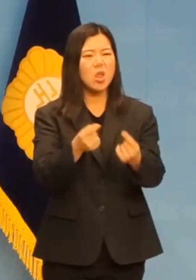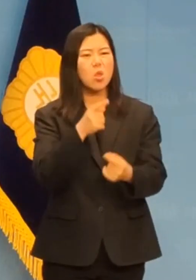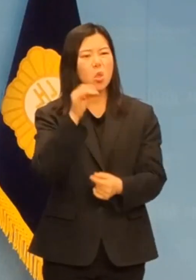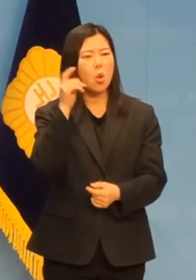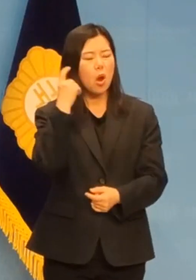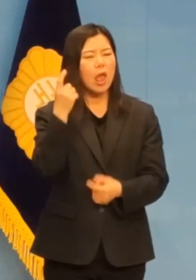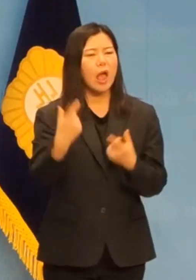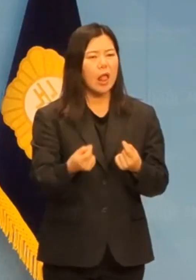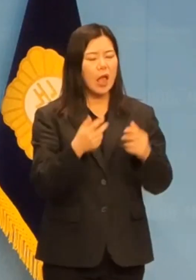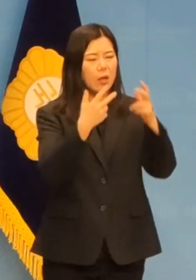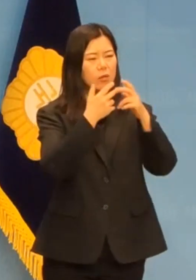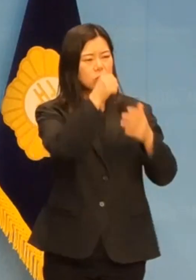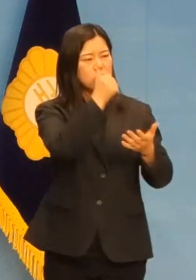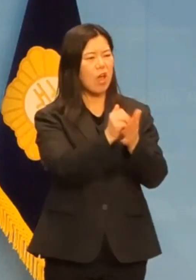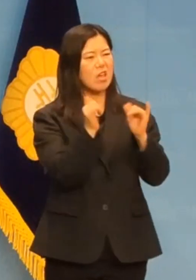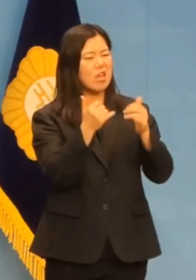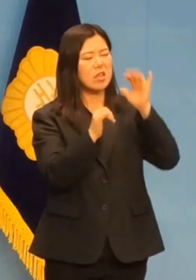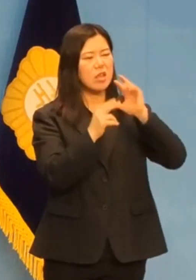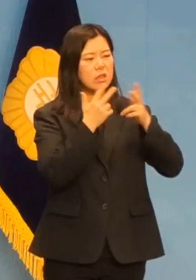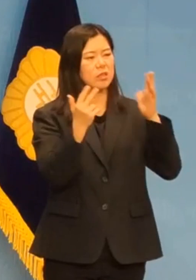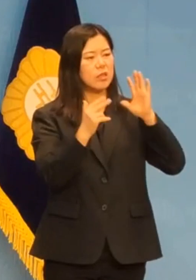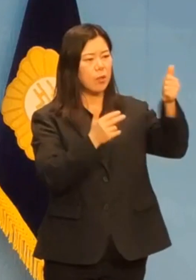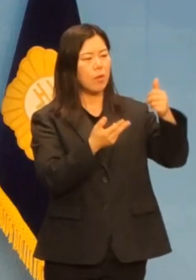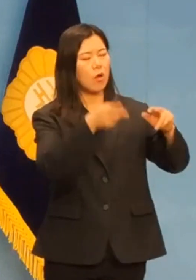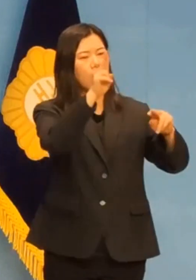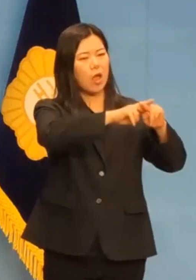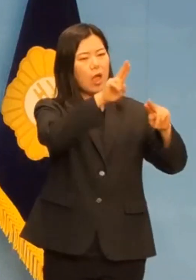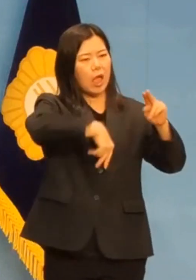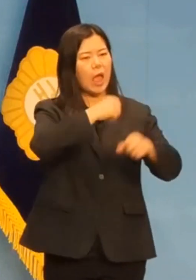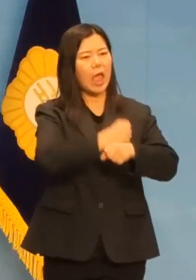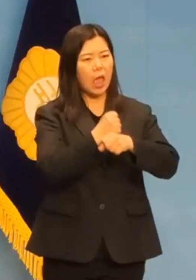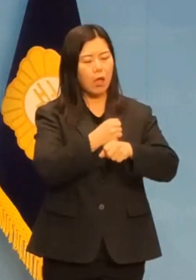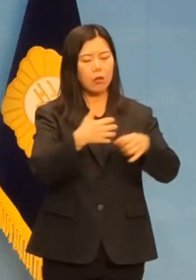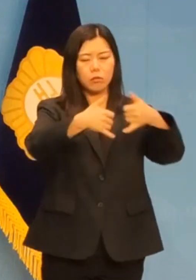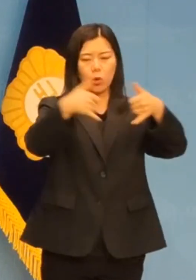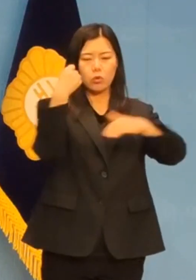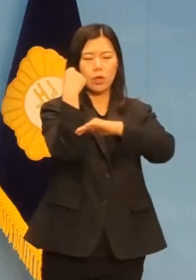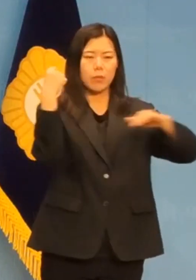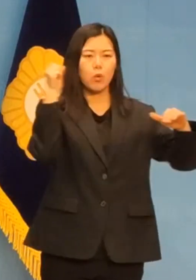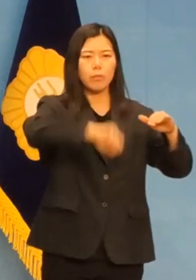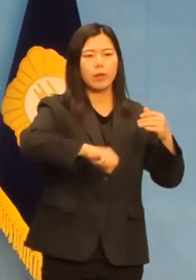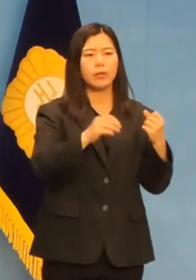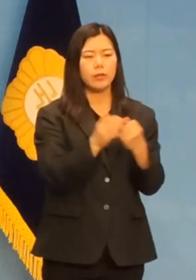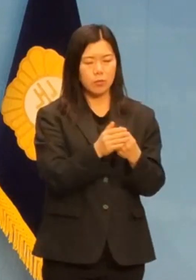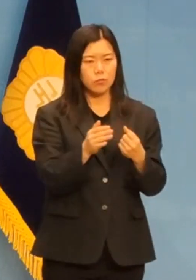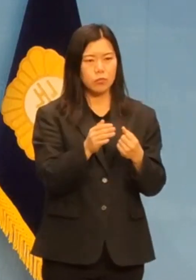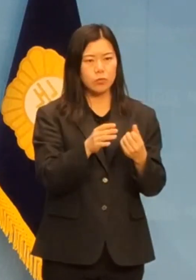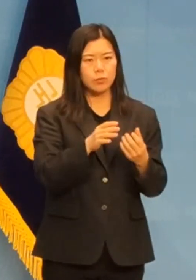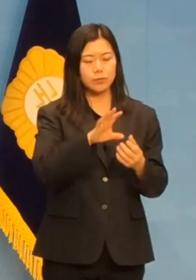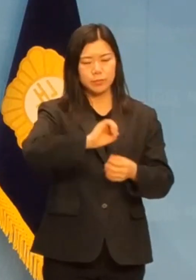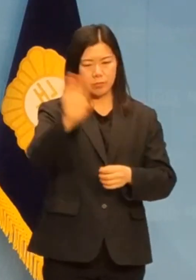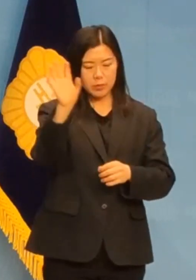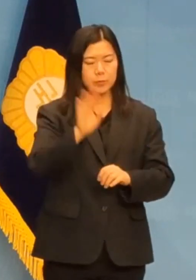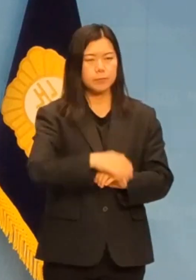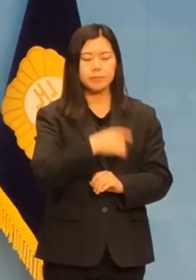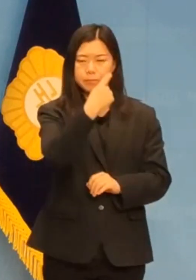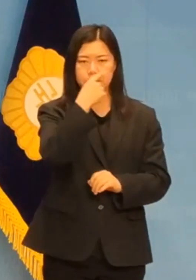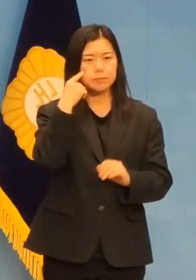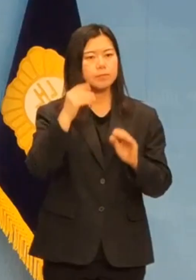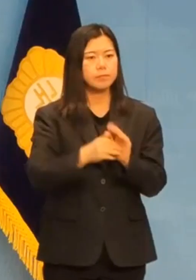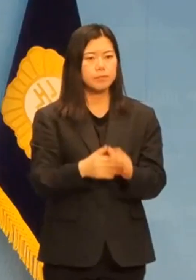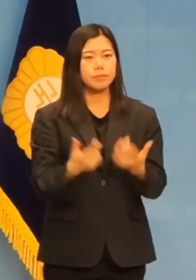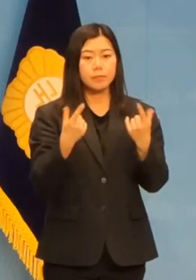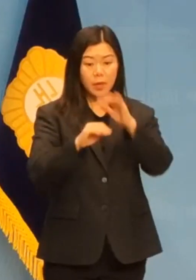범죄자 이재명 당장 내려와 라는 문구의 현수막이 가이드라인 위반을 사유로 철거된 사례를 확인하였습니다.